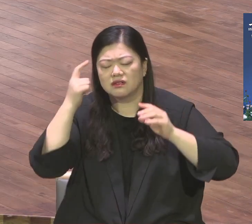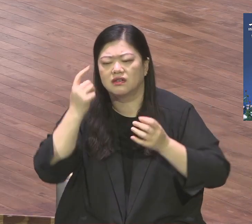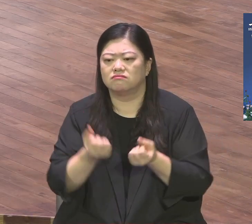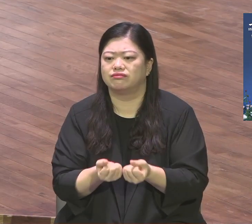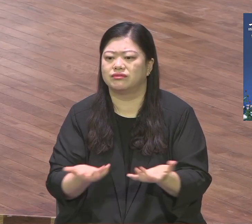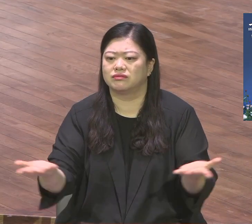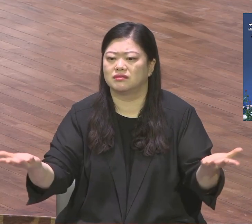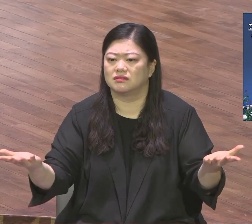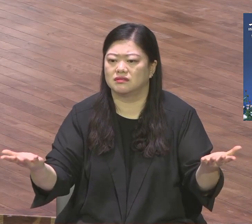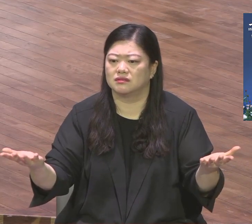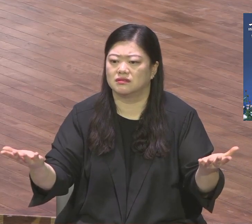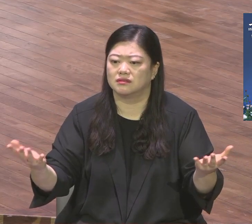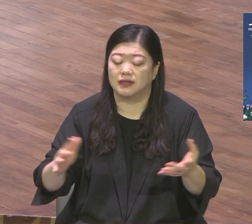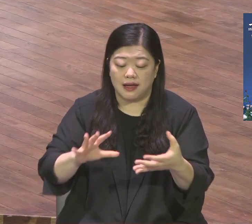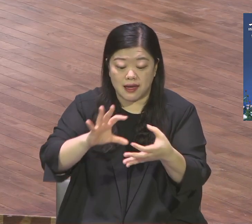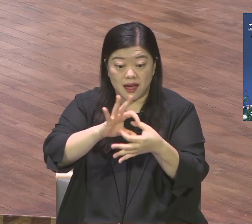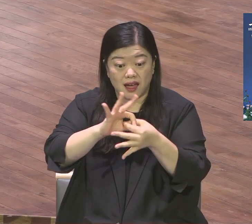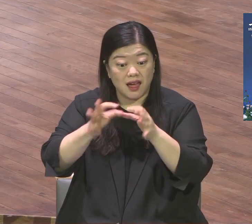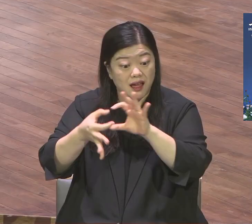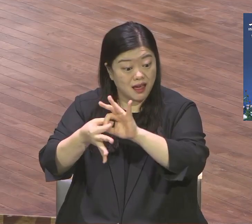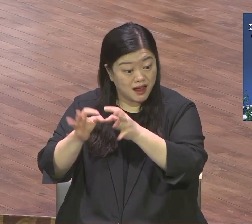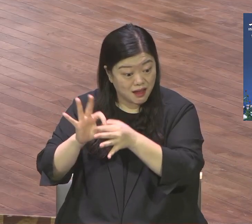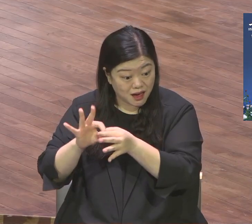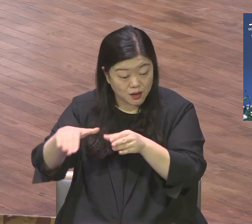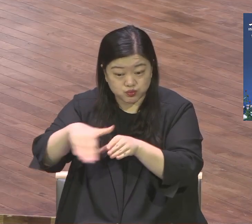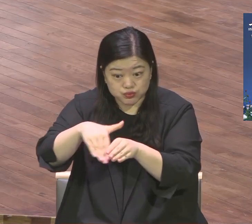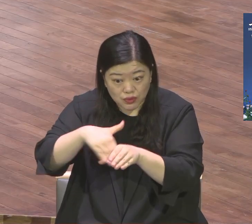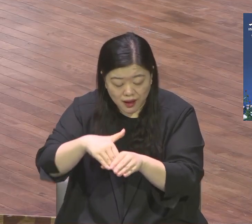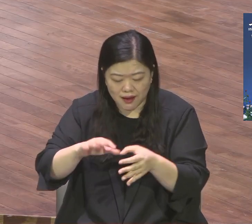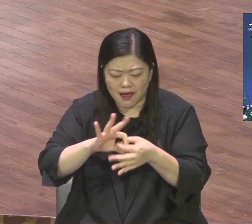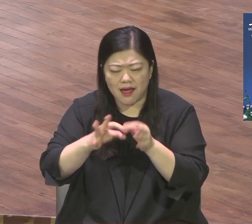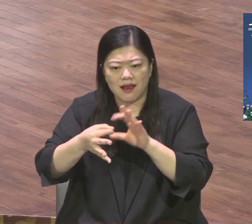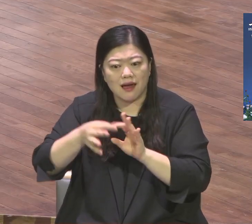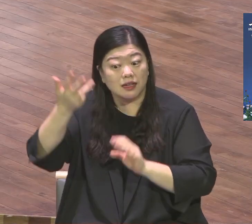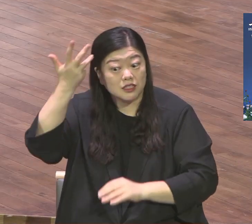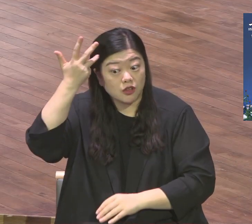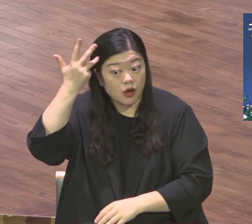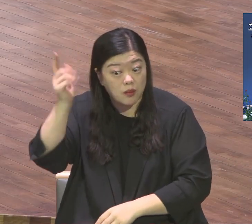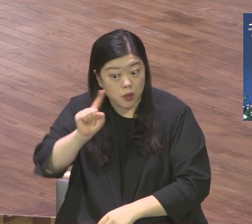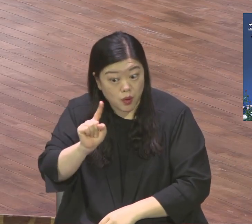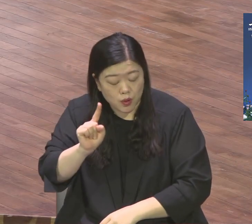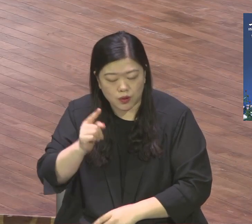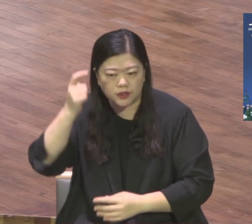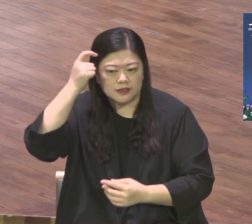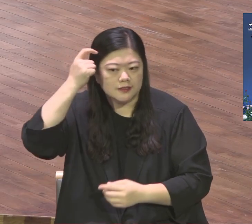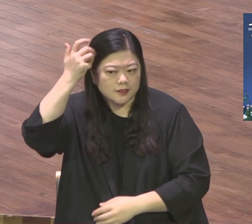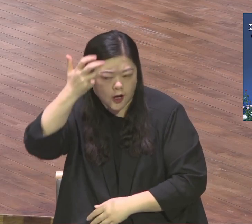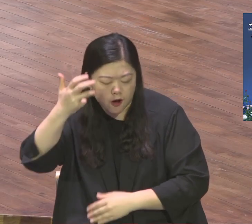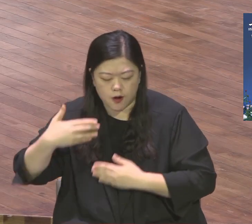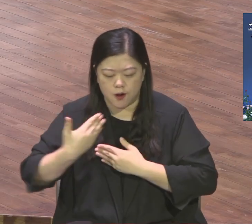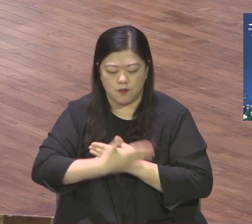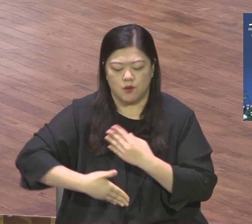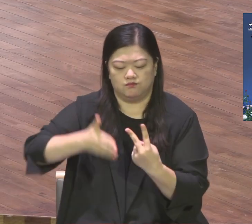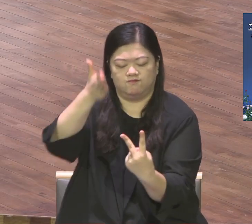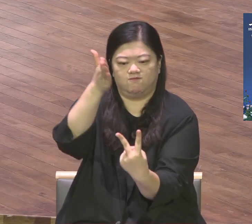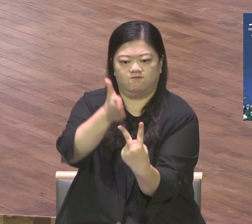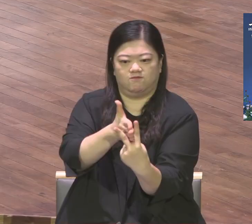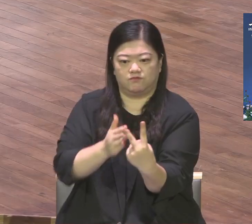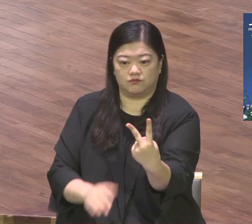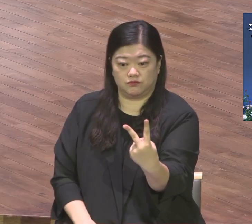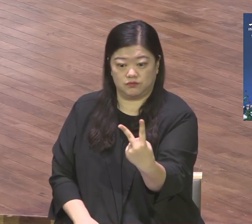헬라 철학은요, 영적인 것과 육적인 것을 이분법으로 나눕니다.